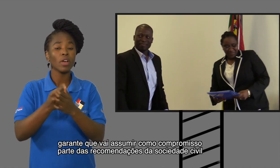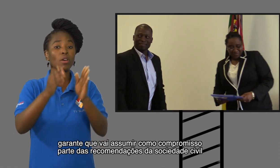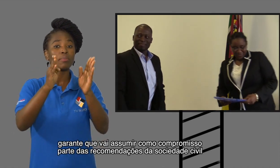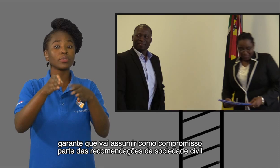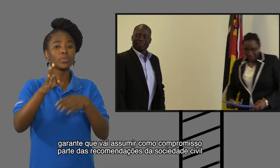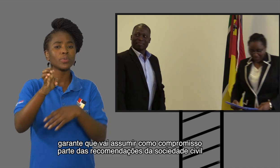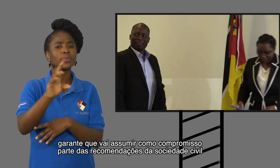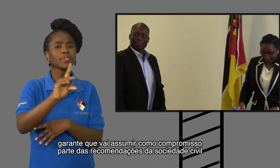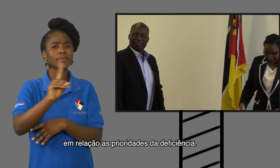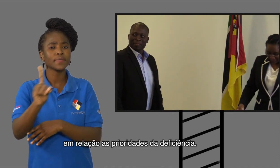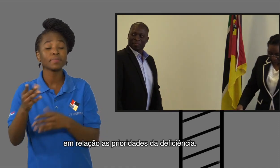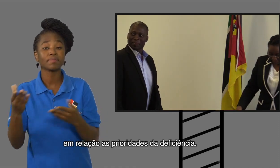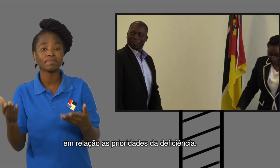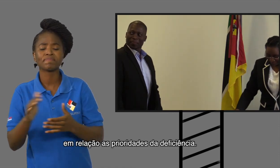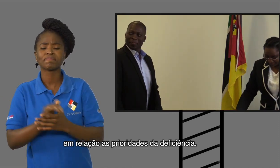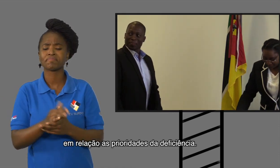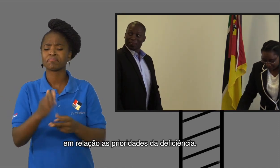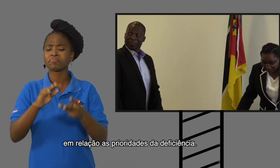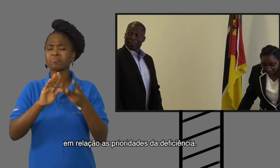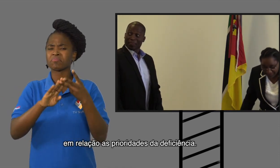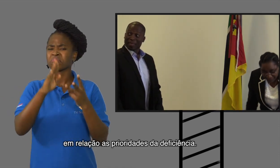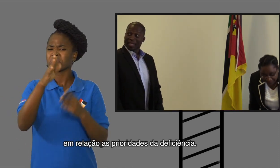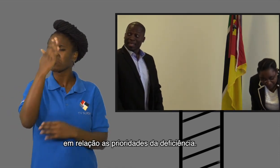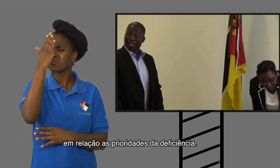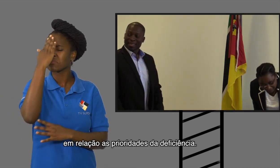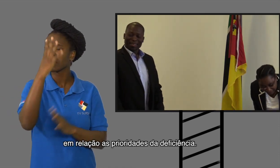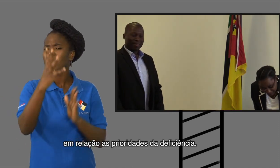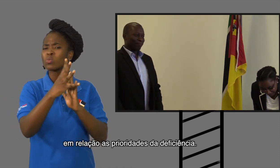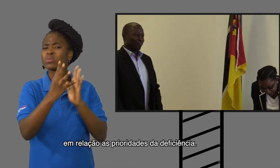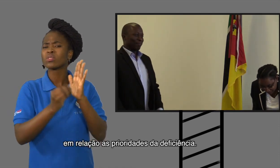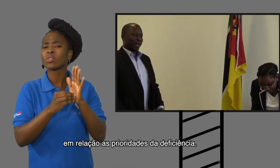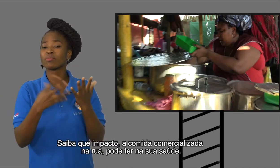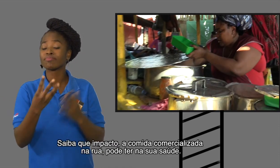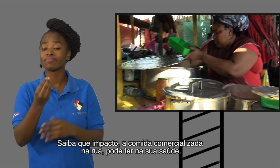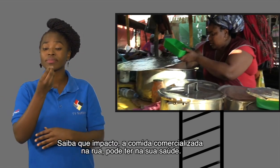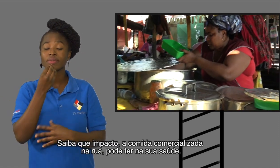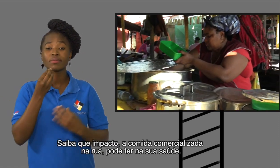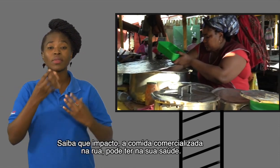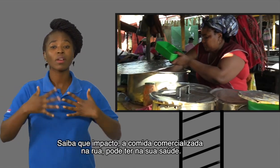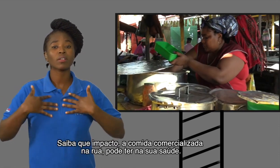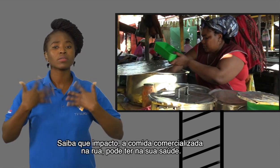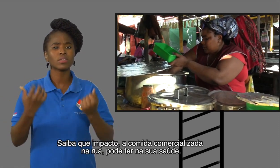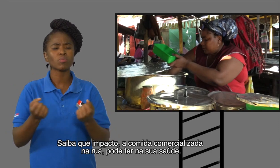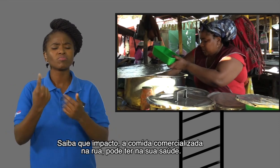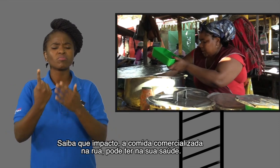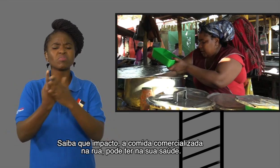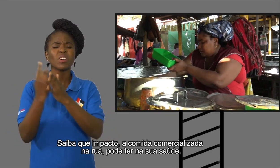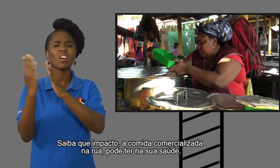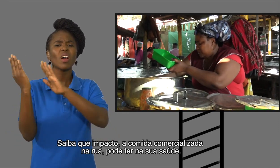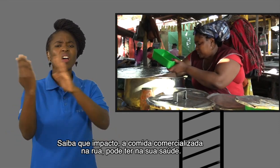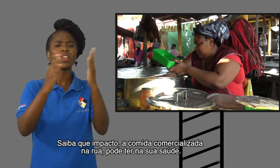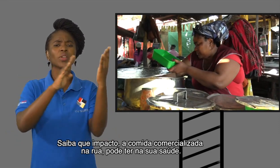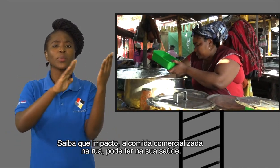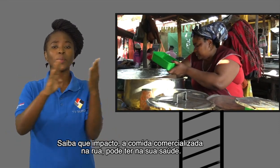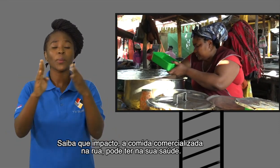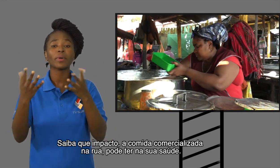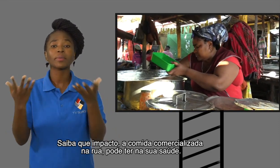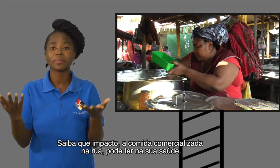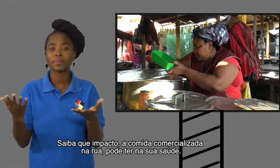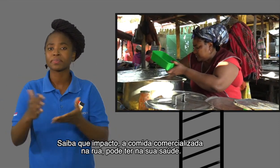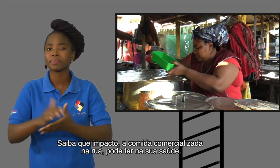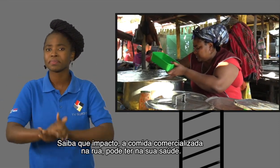da sociedade civil em relação às prioridades da deficiência. Saiba que impacto a comida comercializada